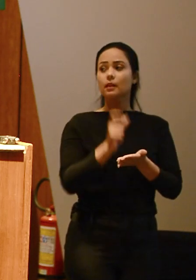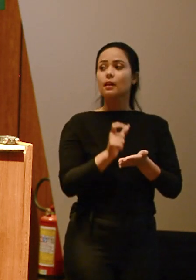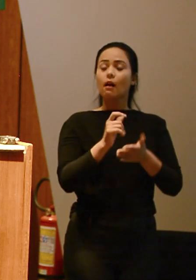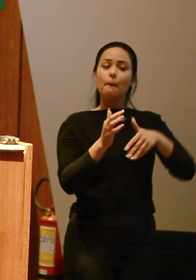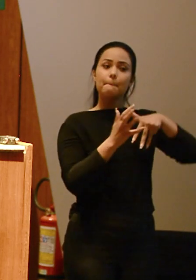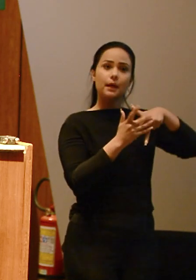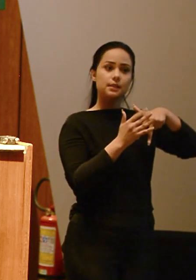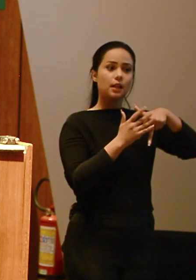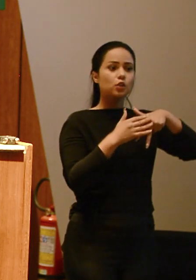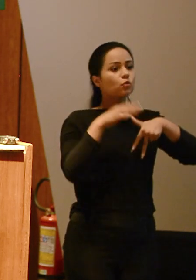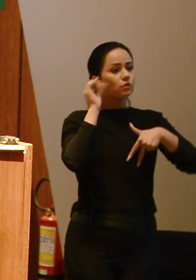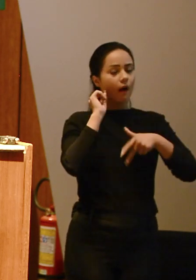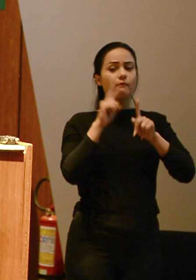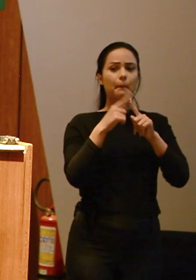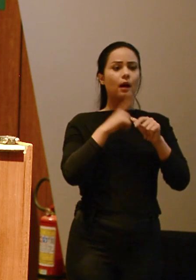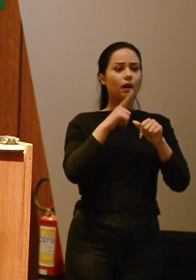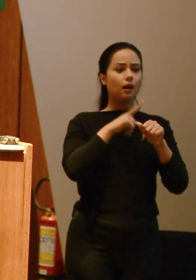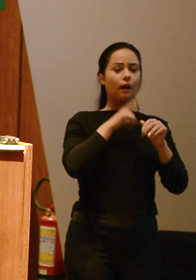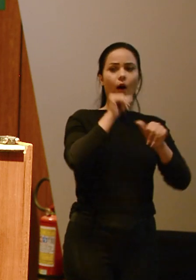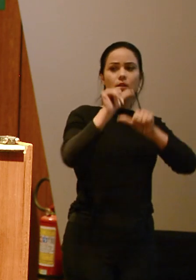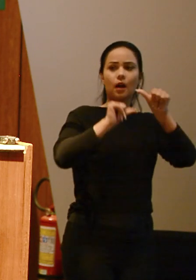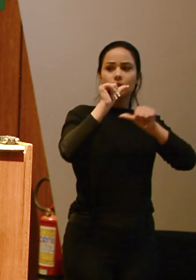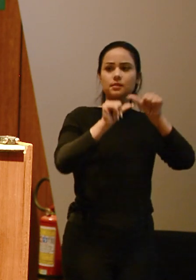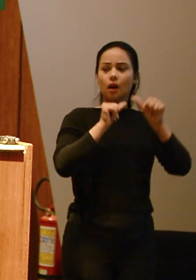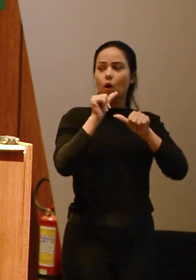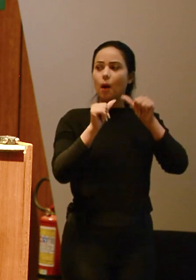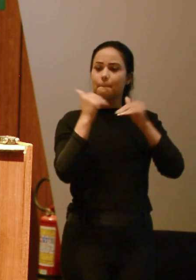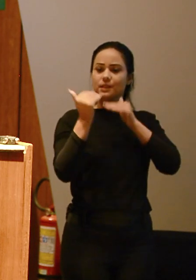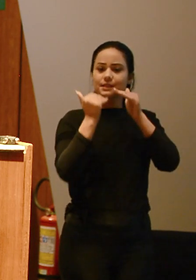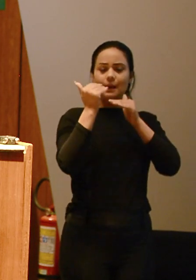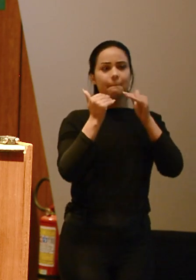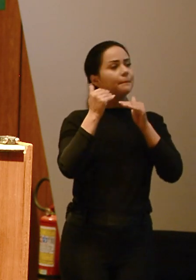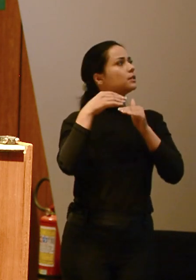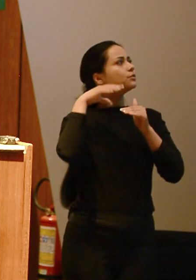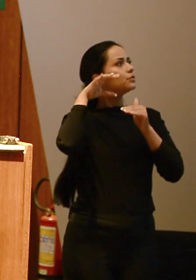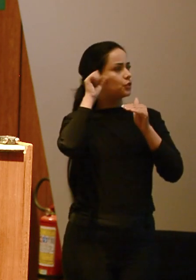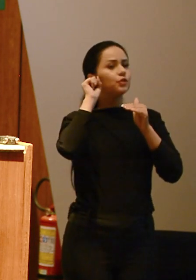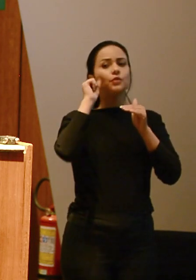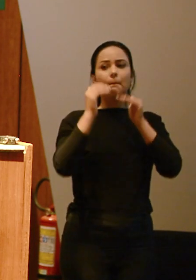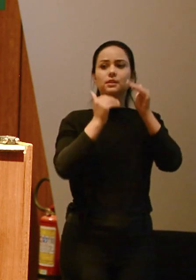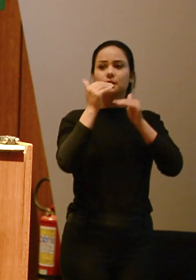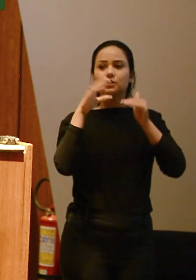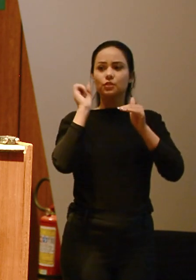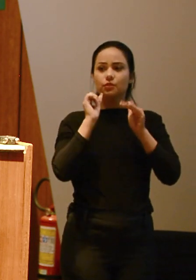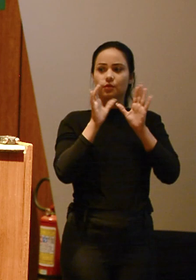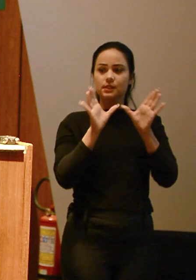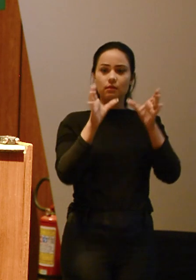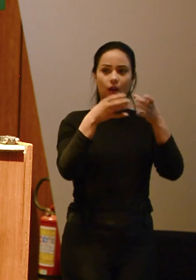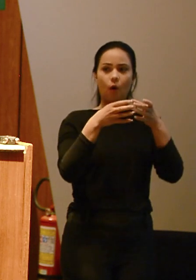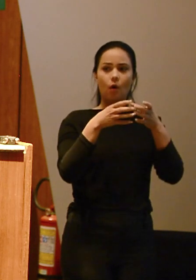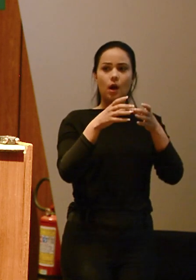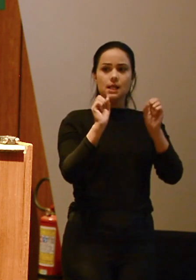que escutavam, mas tinham uma alteração do processamento da informação auditiva, do processamento auditivo central.